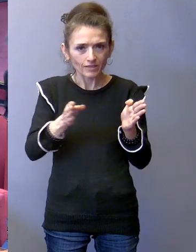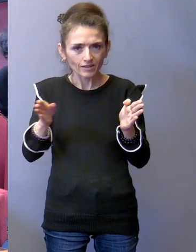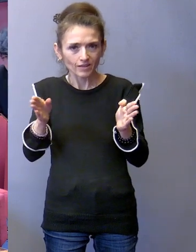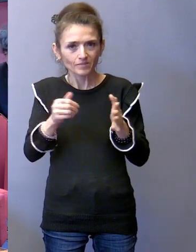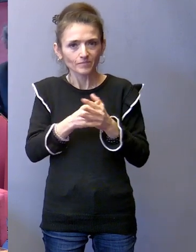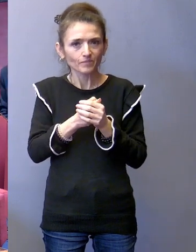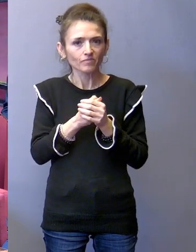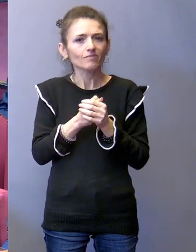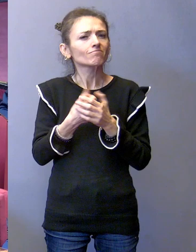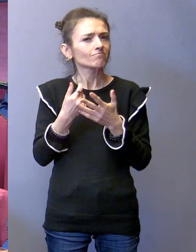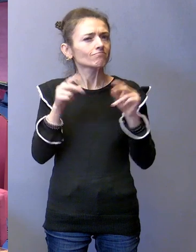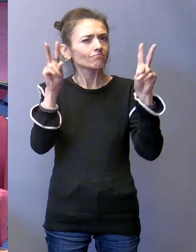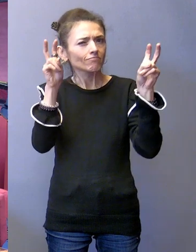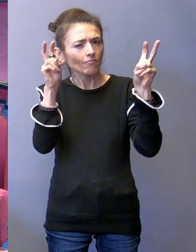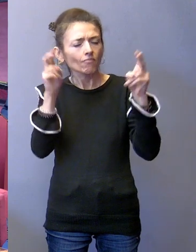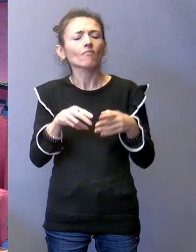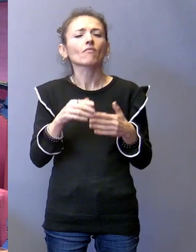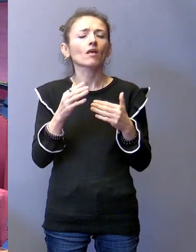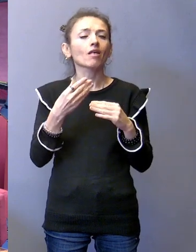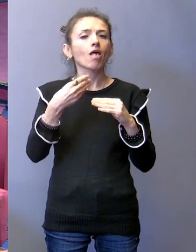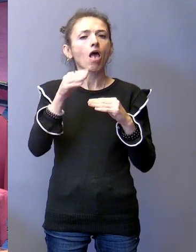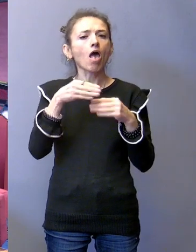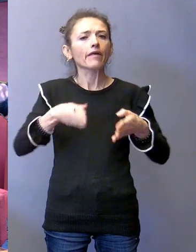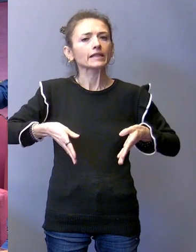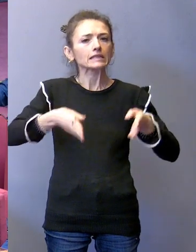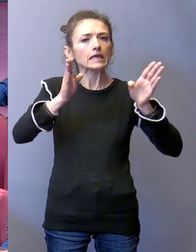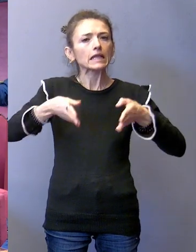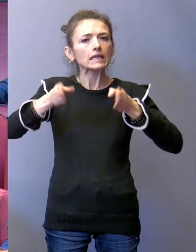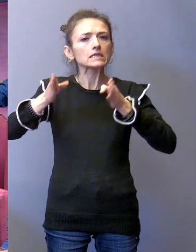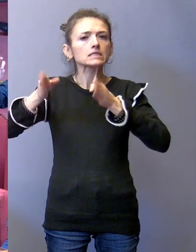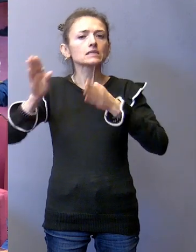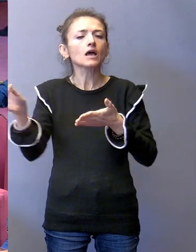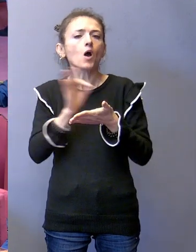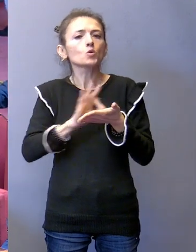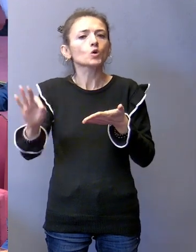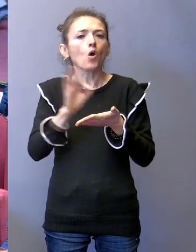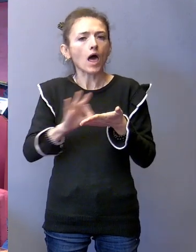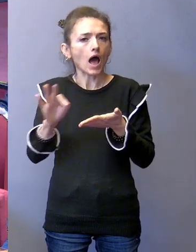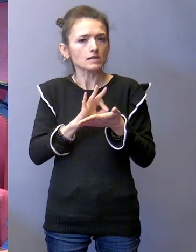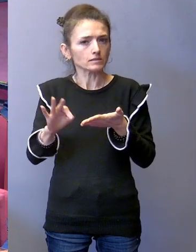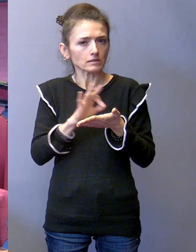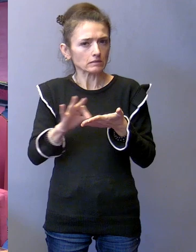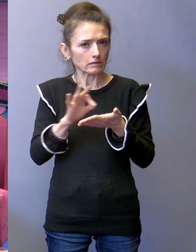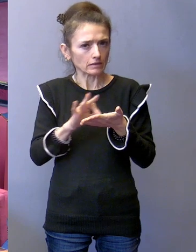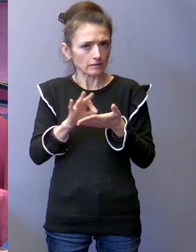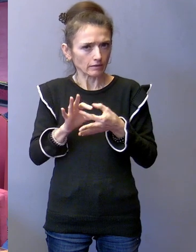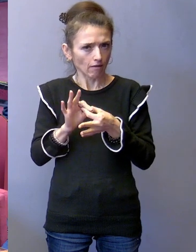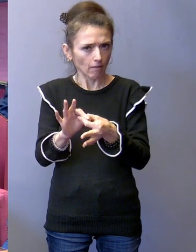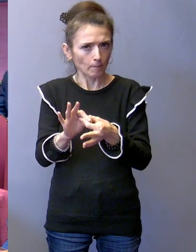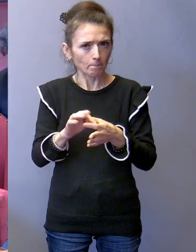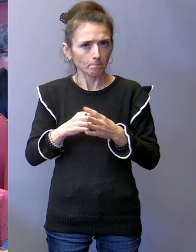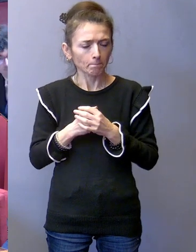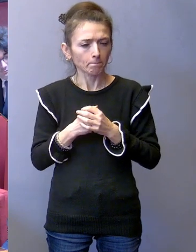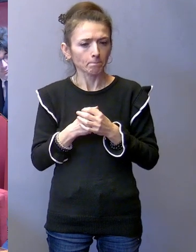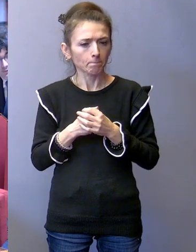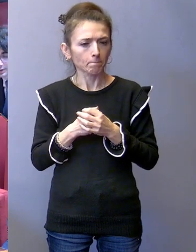Allora parla dell'edilizia scolastica Sì perché parla delle Tea scolastica Io qua ho 9